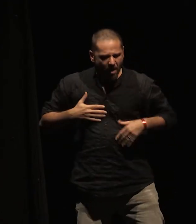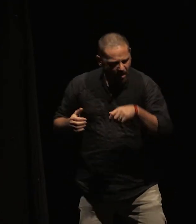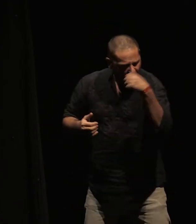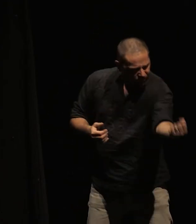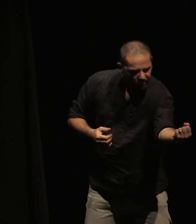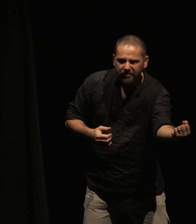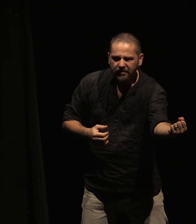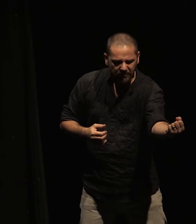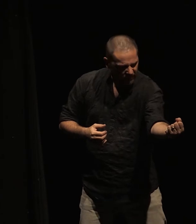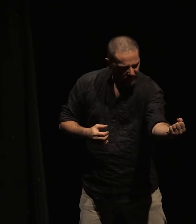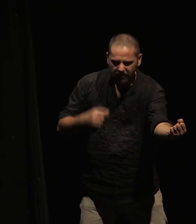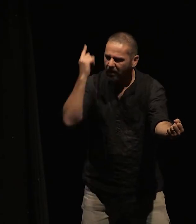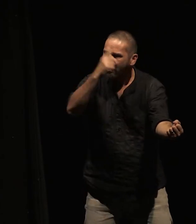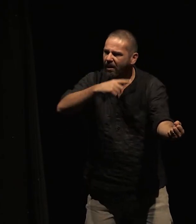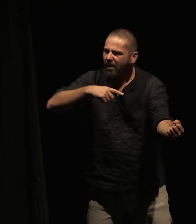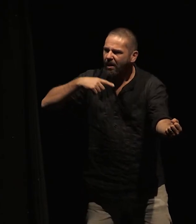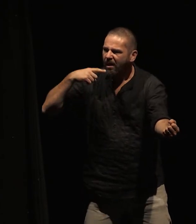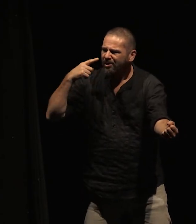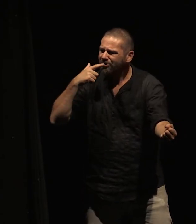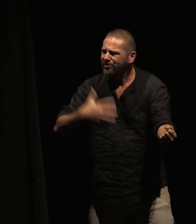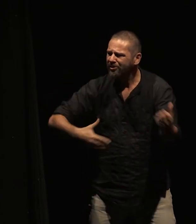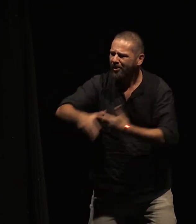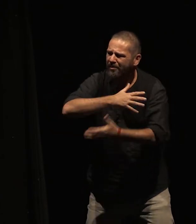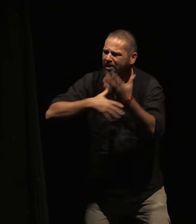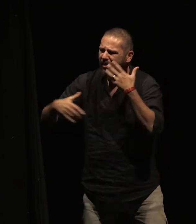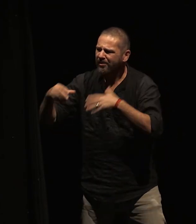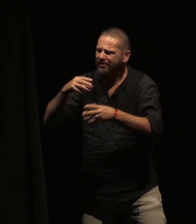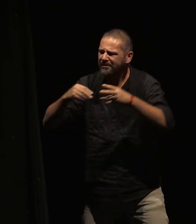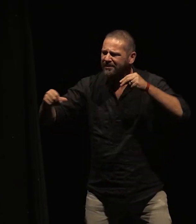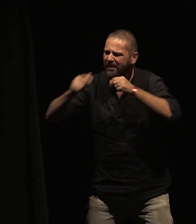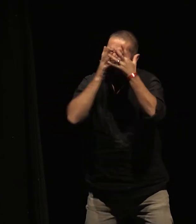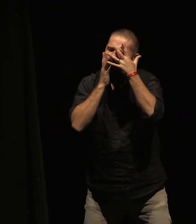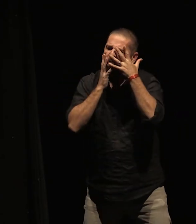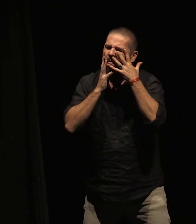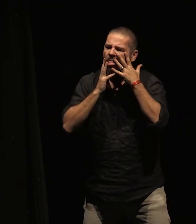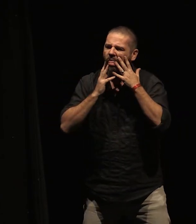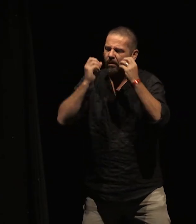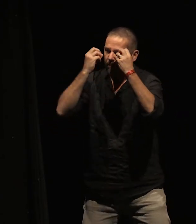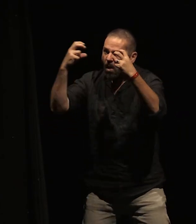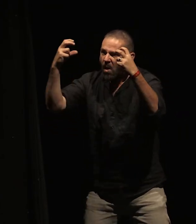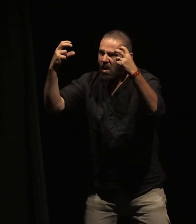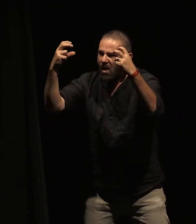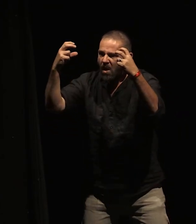Ses yeux étaient exorbités. Il dit d'une voix basse « suis encore en vie.